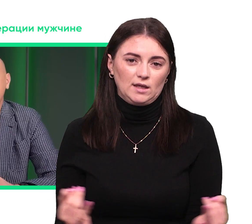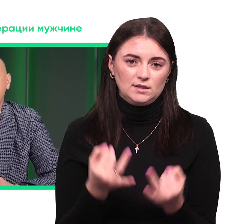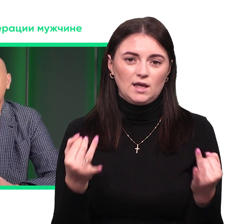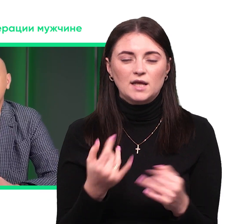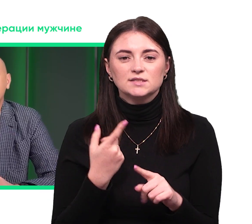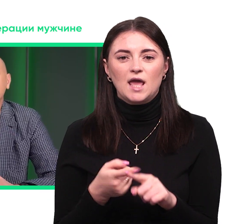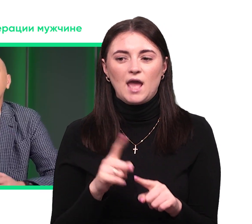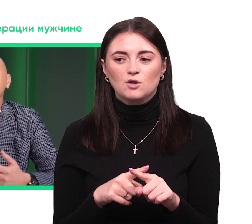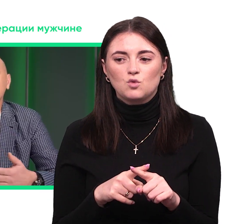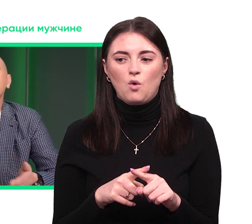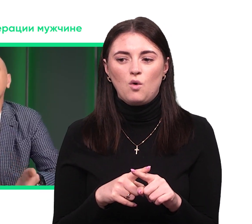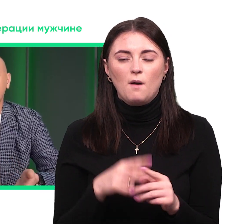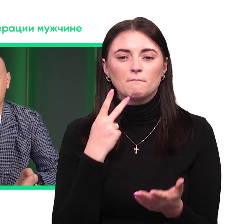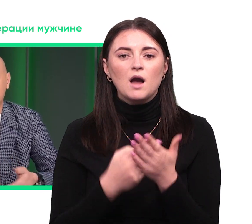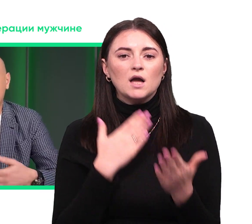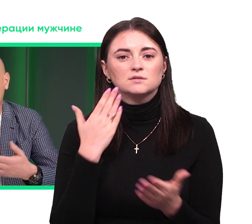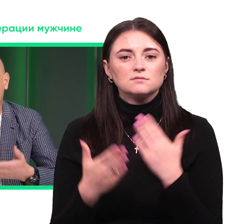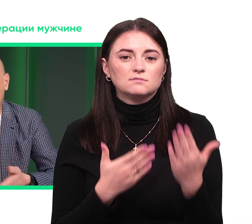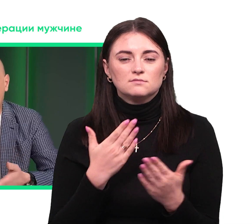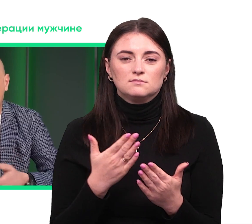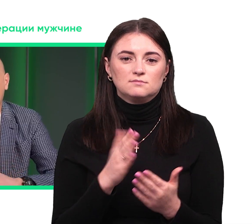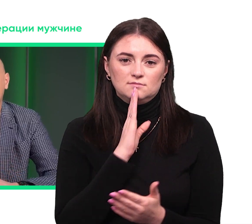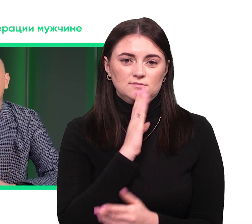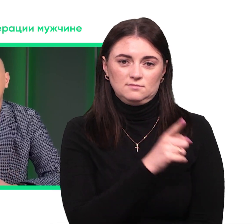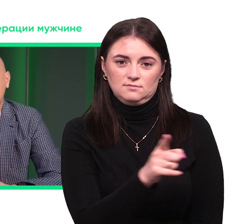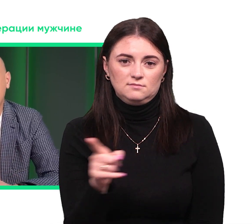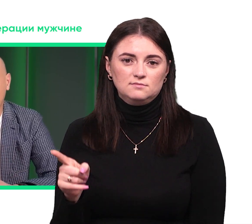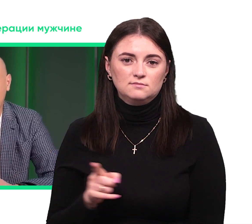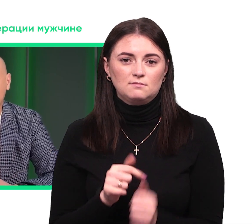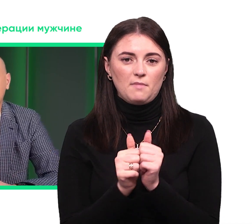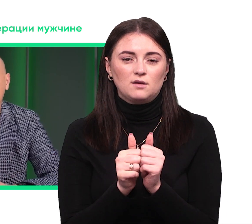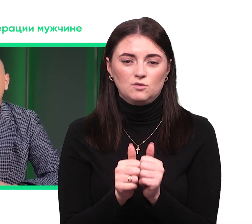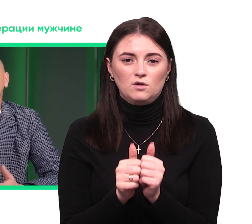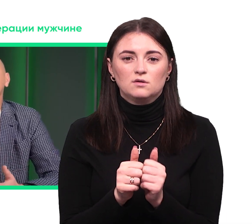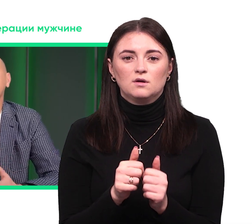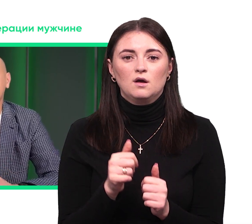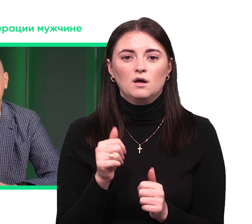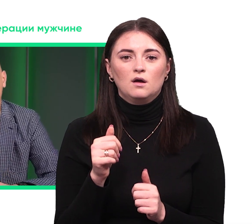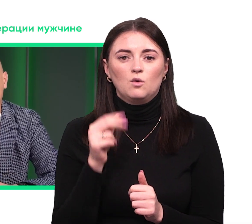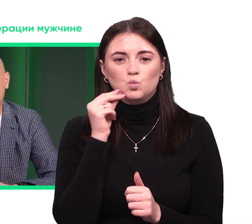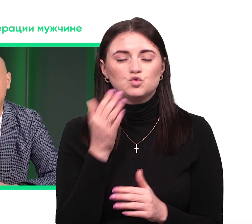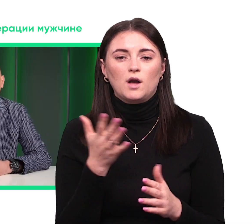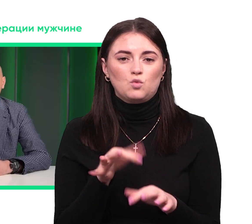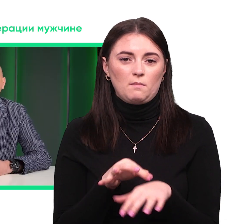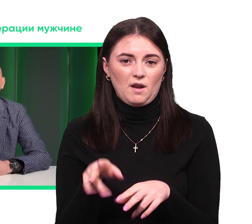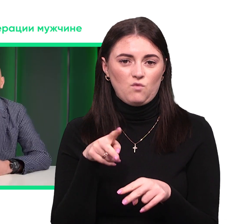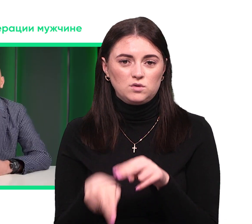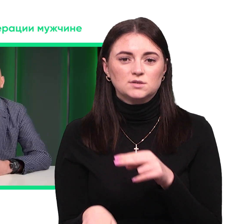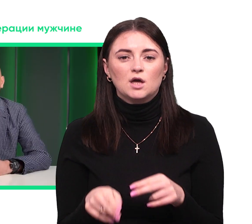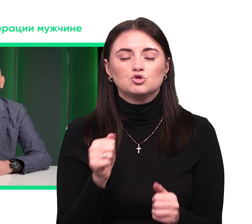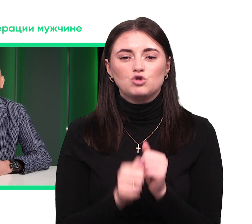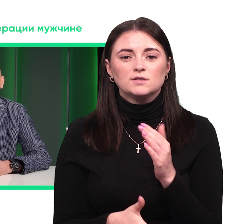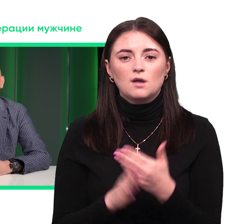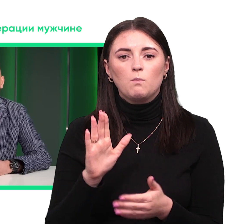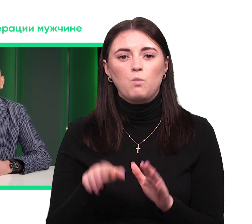Это показали опросы партнеров. Опросы партнеров, опросы девушек у мужчин, которым проводилось обрезание. Часто половой член